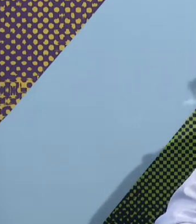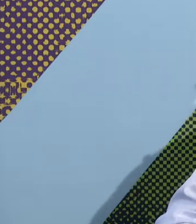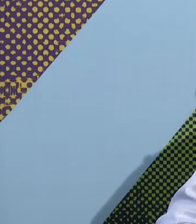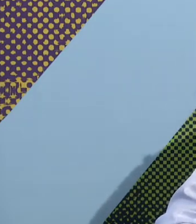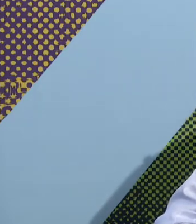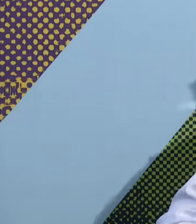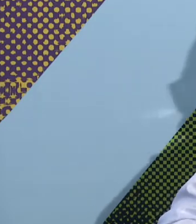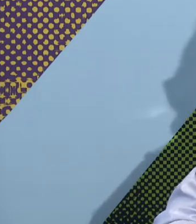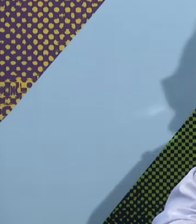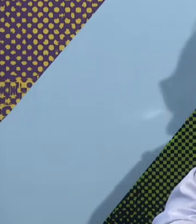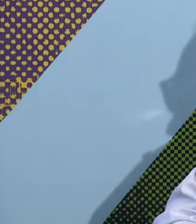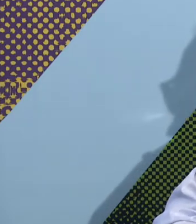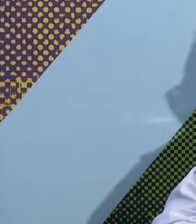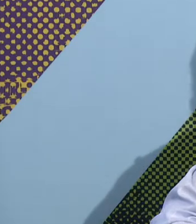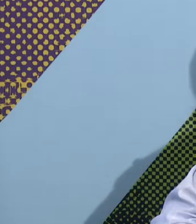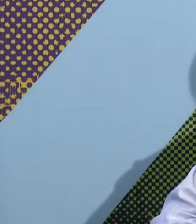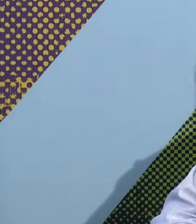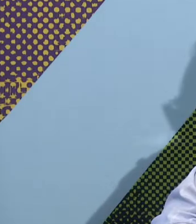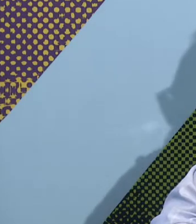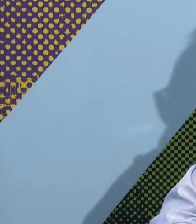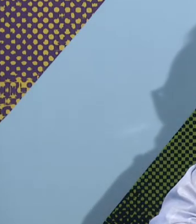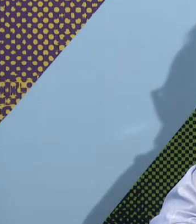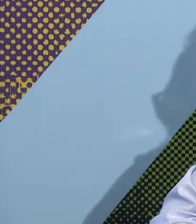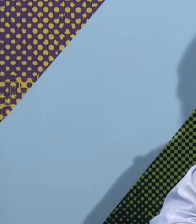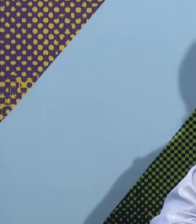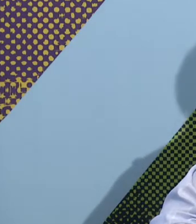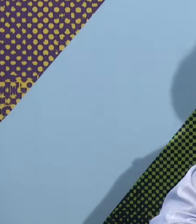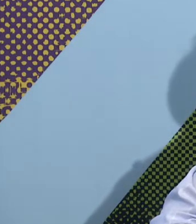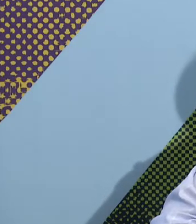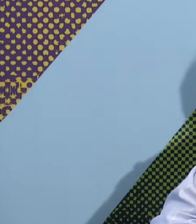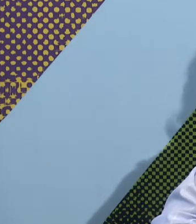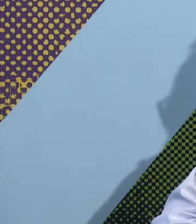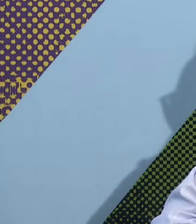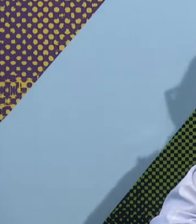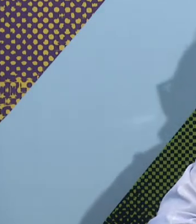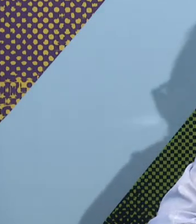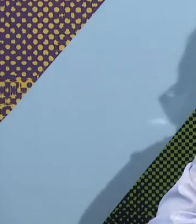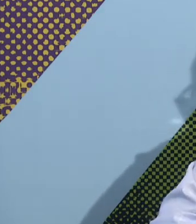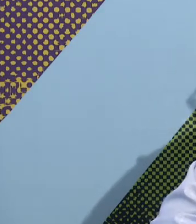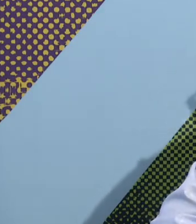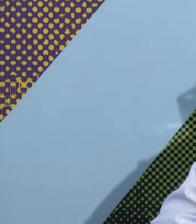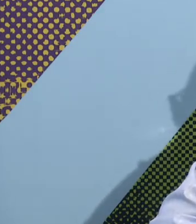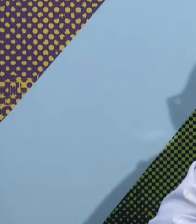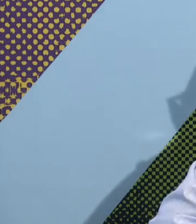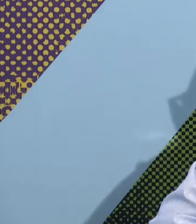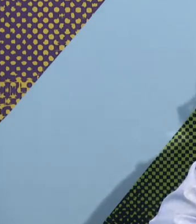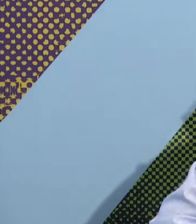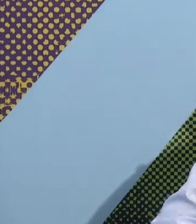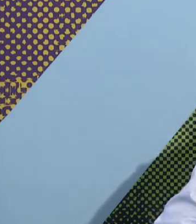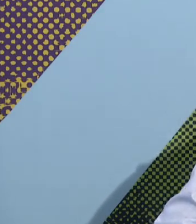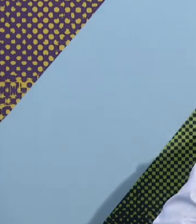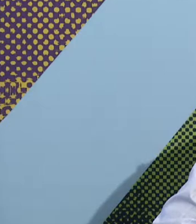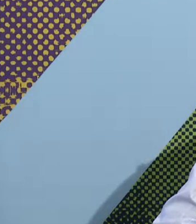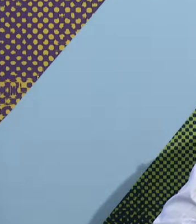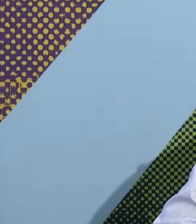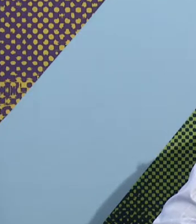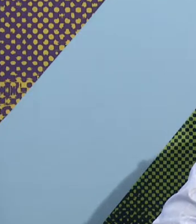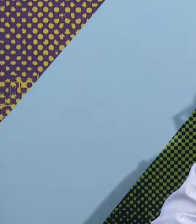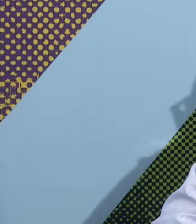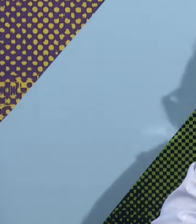betala. Problemet för Malmö stad är ju att de får inte skatteintäkterna från de här danskarna. Då. Mm. De försvinner ju in i... Är det